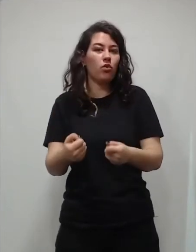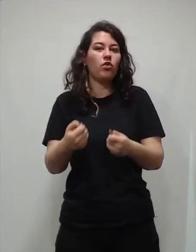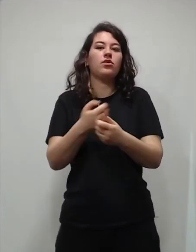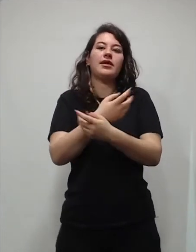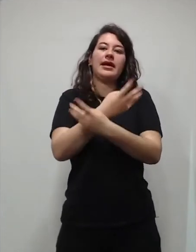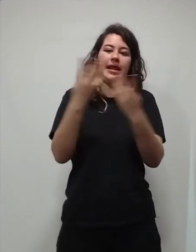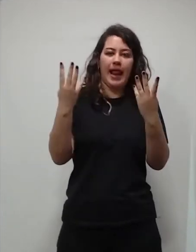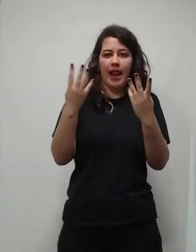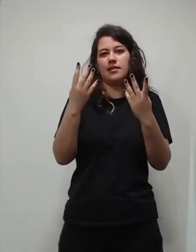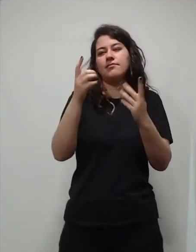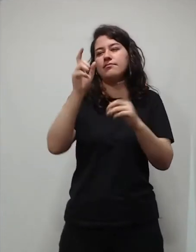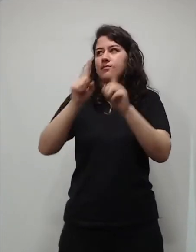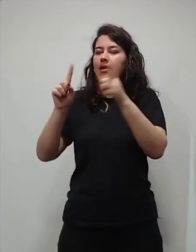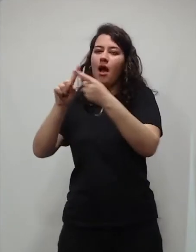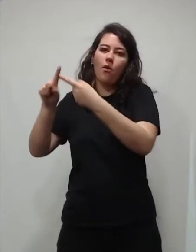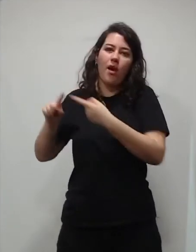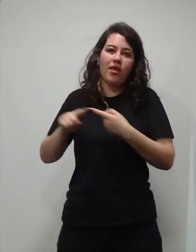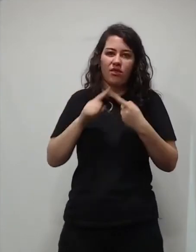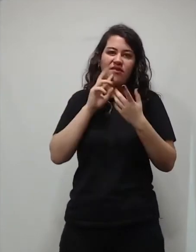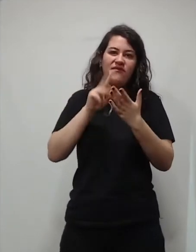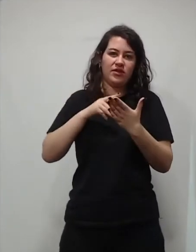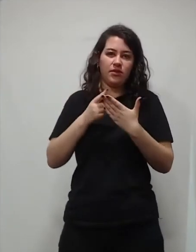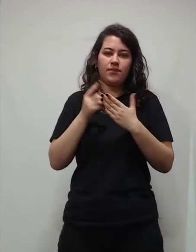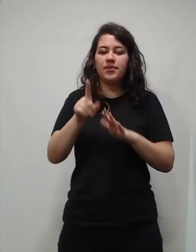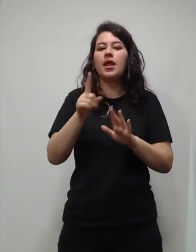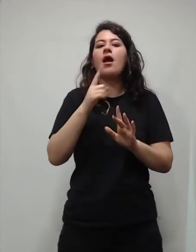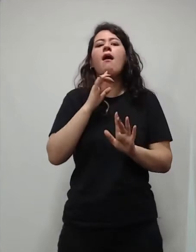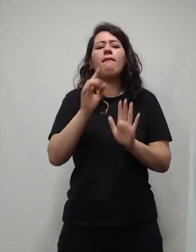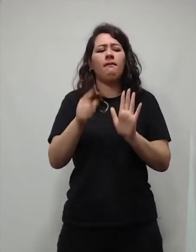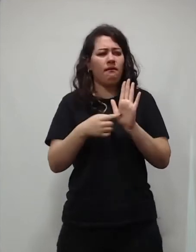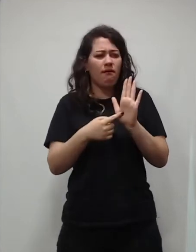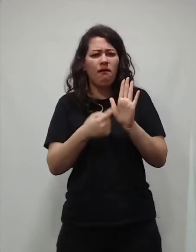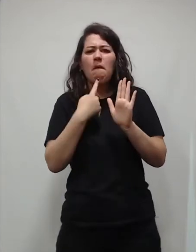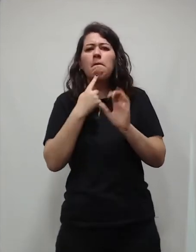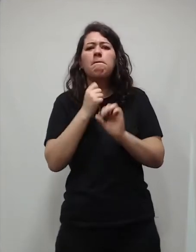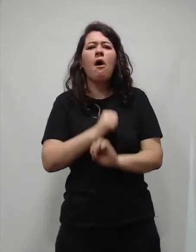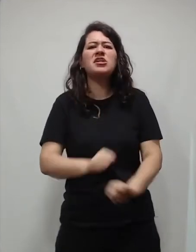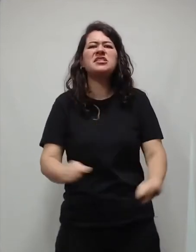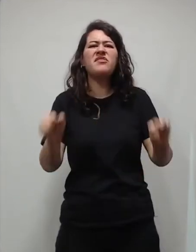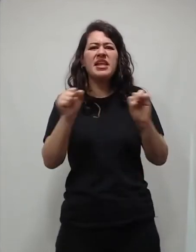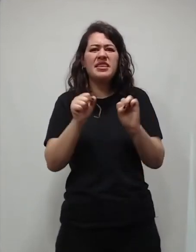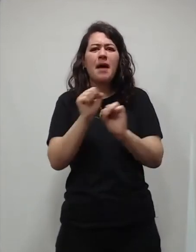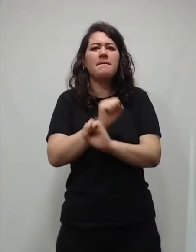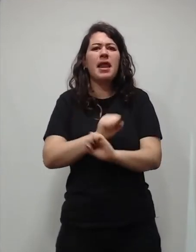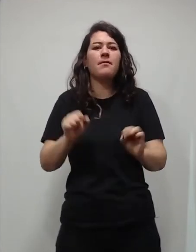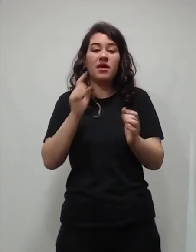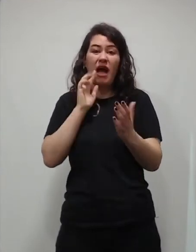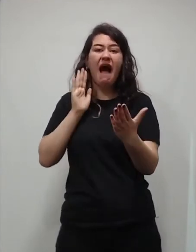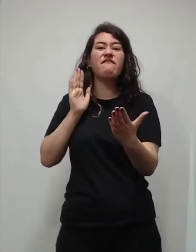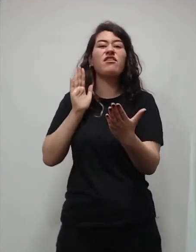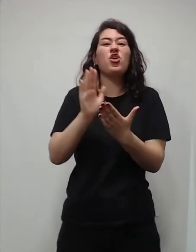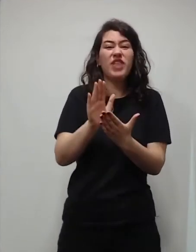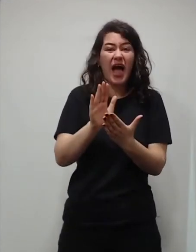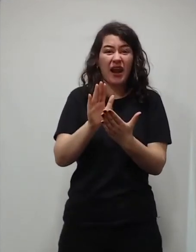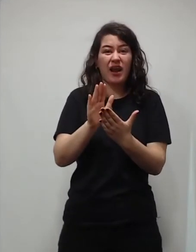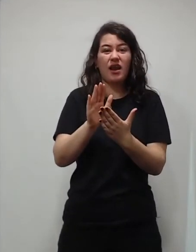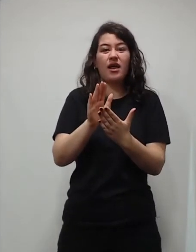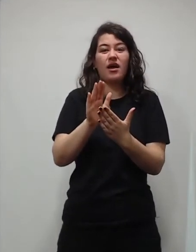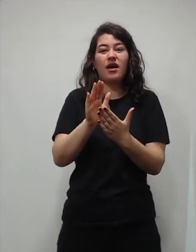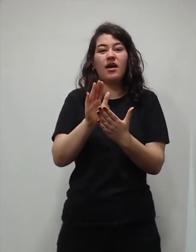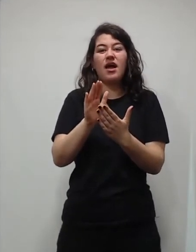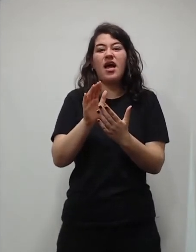general también, pero dice la posibilidad para afrontar, esto es textual, para afrontar